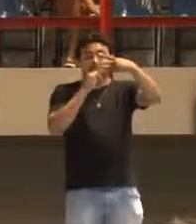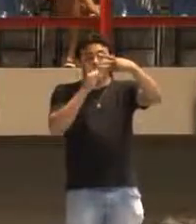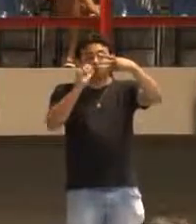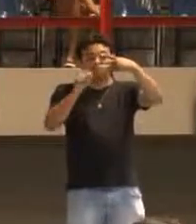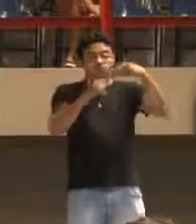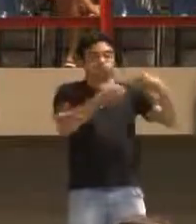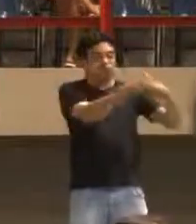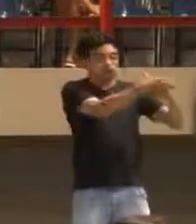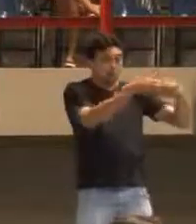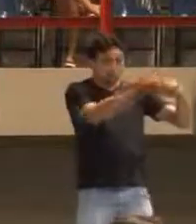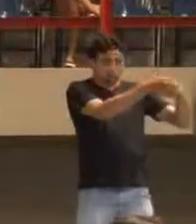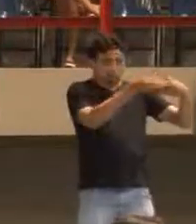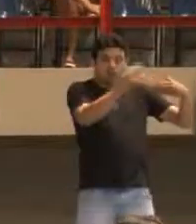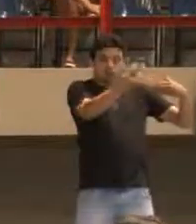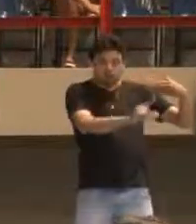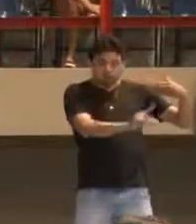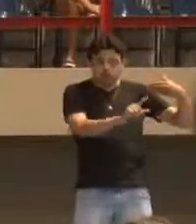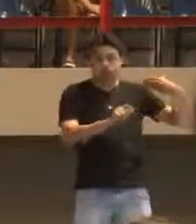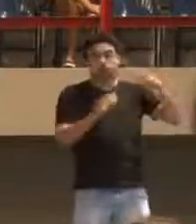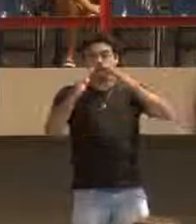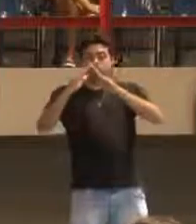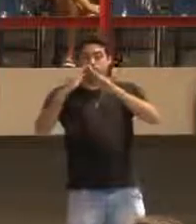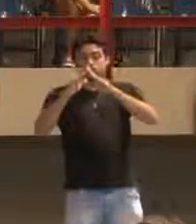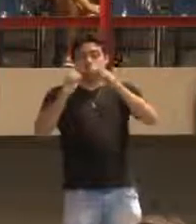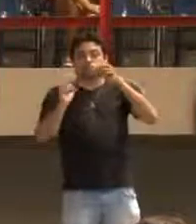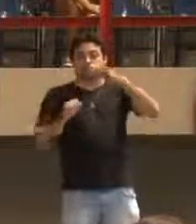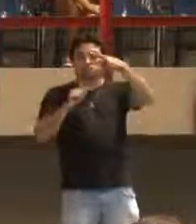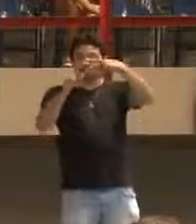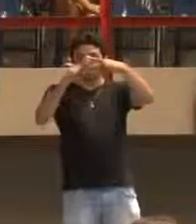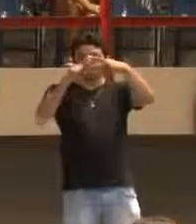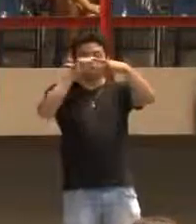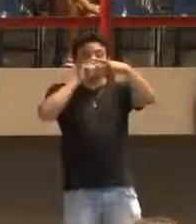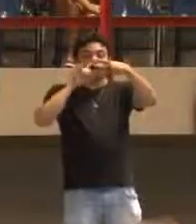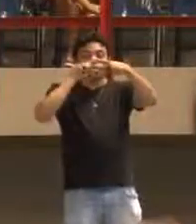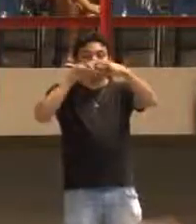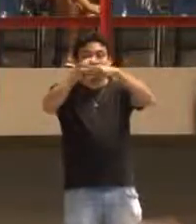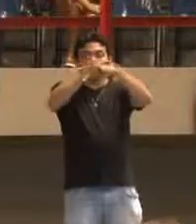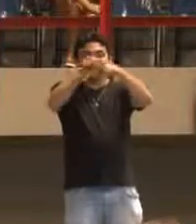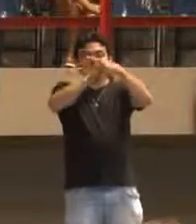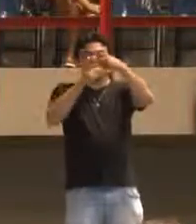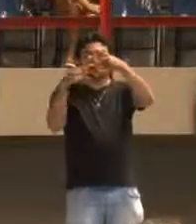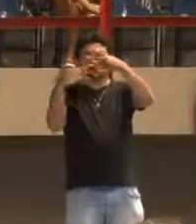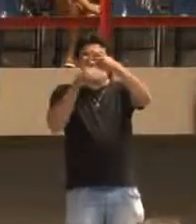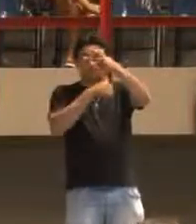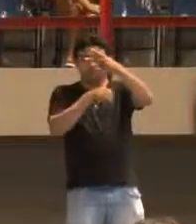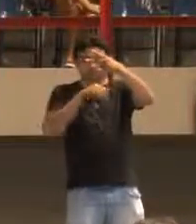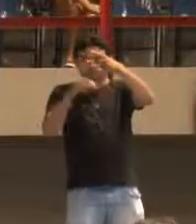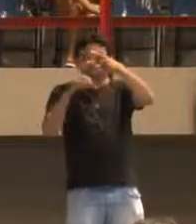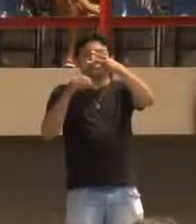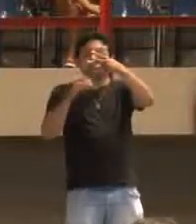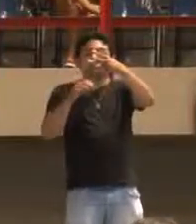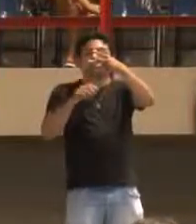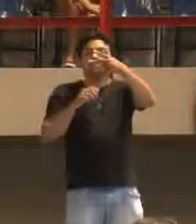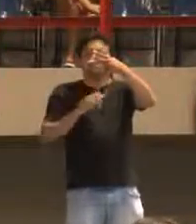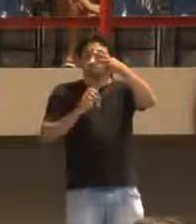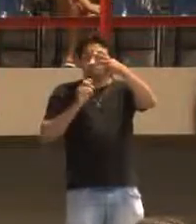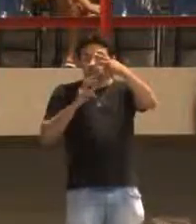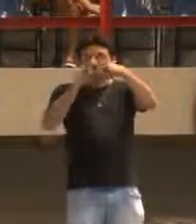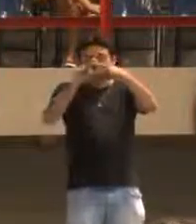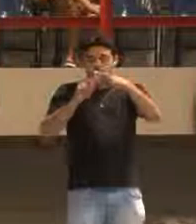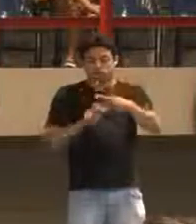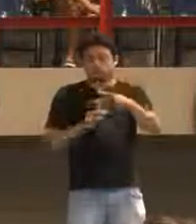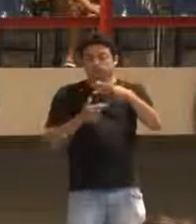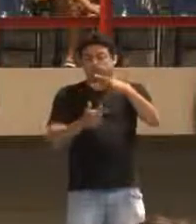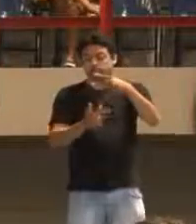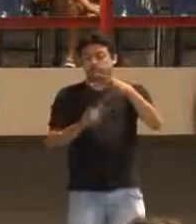azul, a casa não pode ser azul. A casa pode ser o quê? Só verde ou amarela. Quantas opções eu tenho?